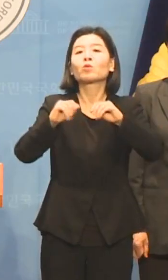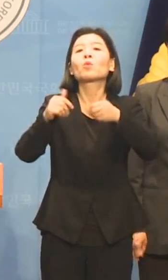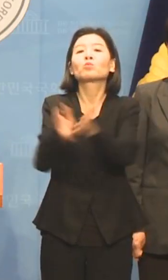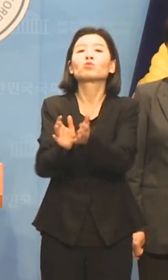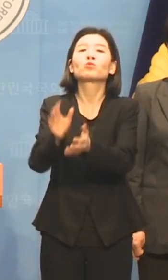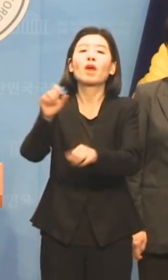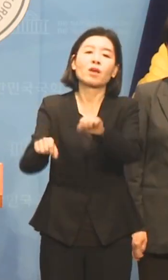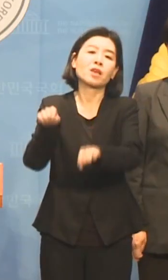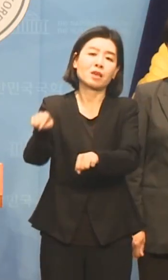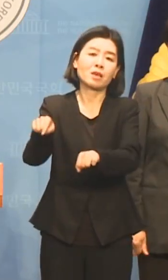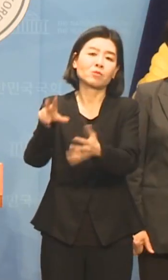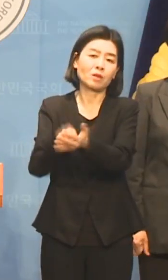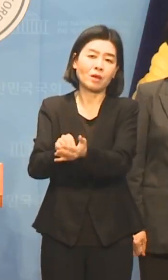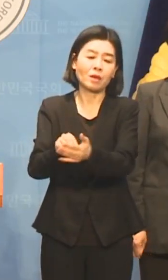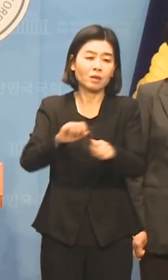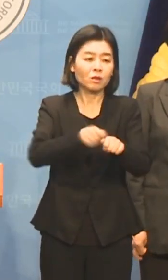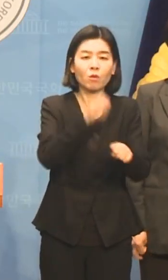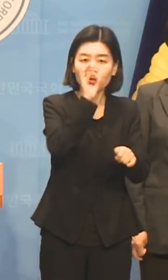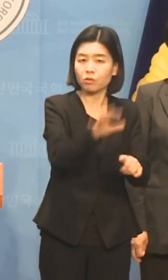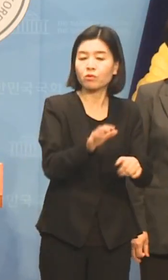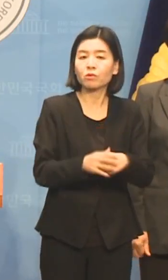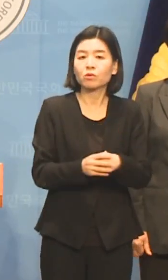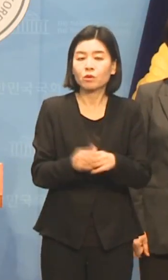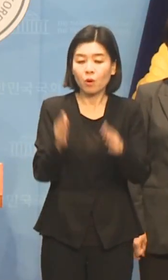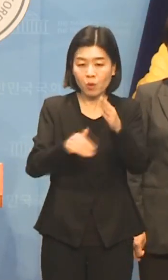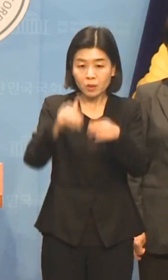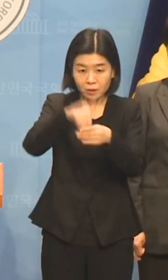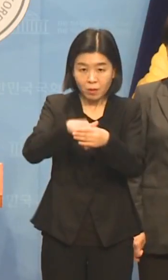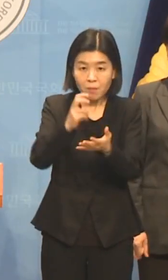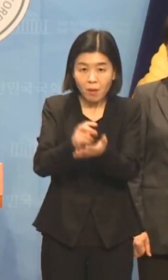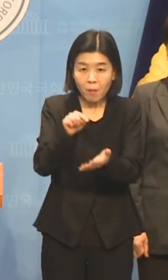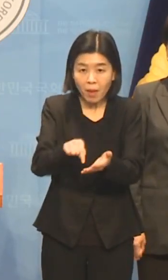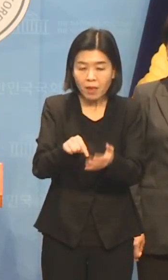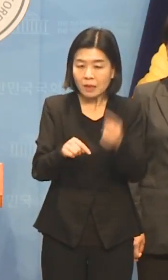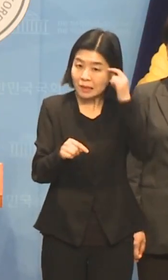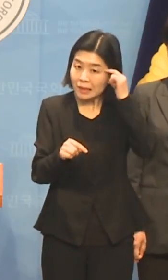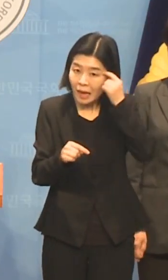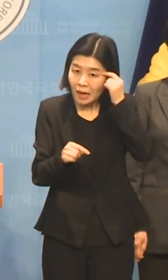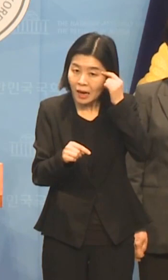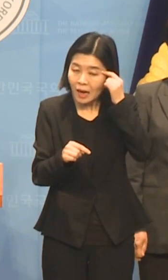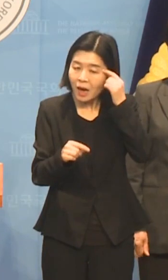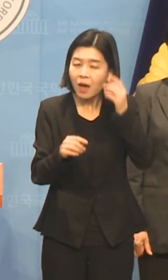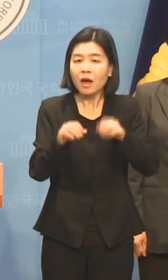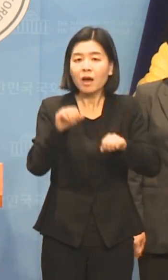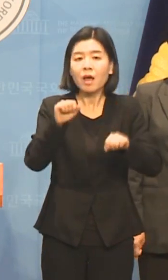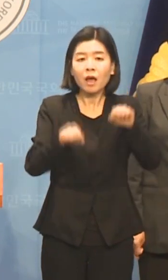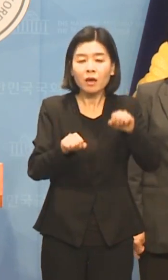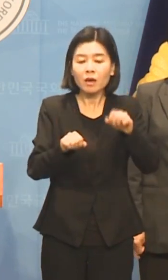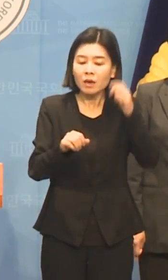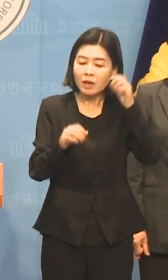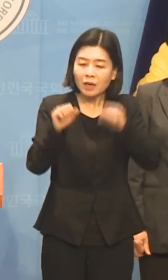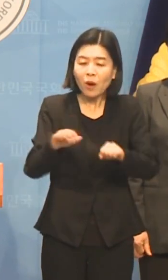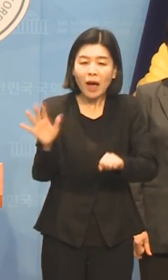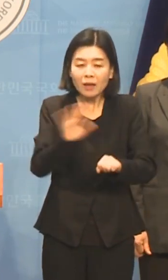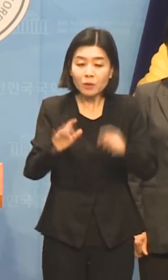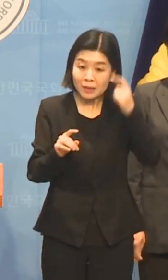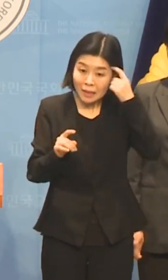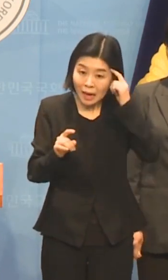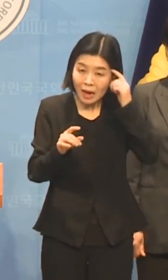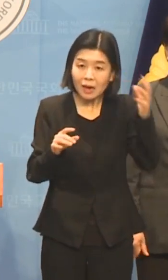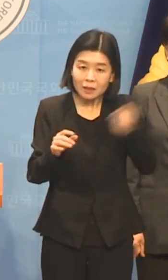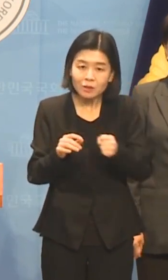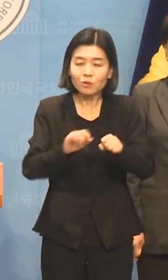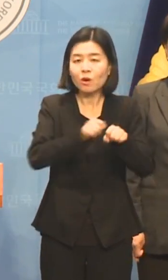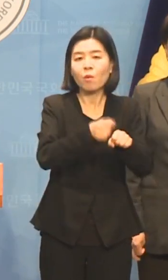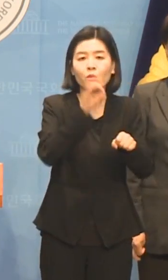없습니다. 또한 공직선거법은 판단이나 의견을 처벌하지 않습니다. 협박이라는 표현은 이재명 대표의 개인적